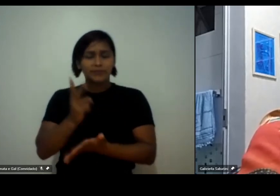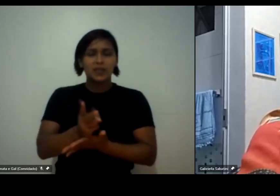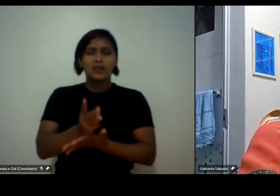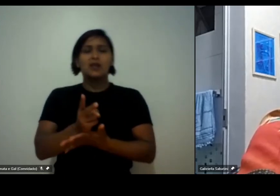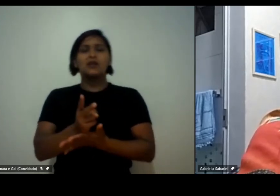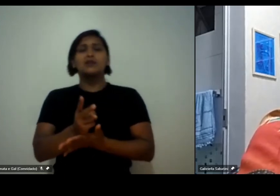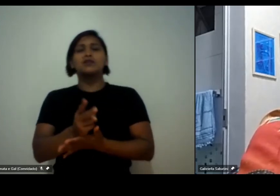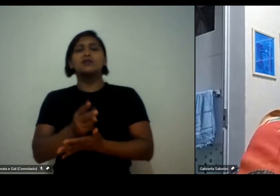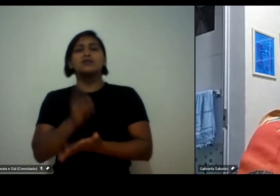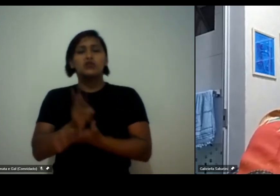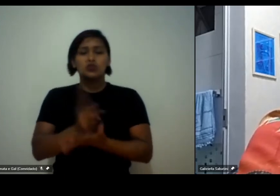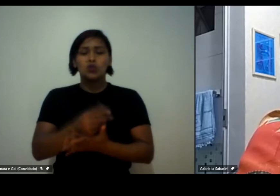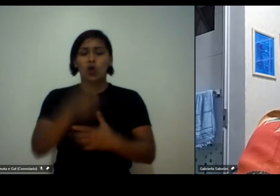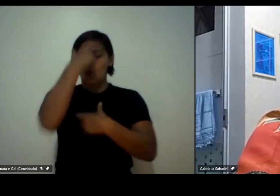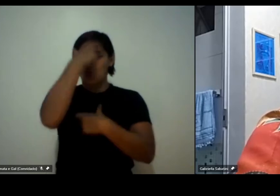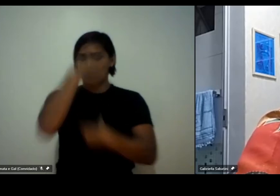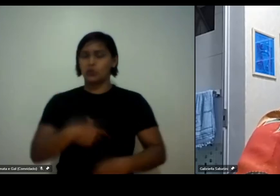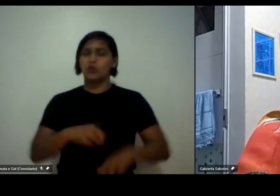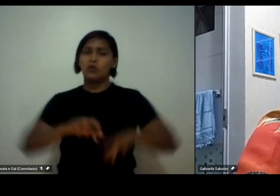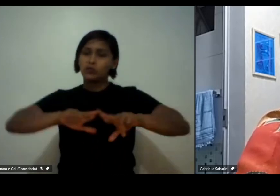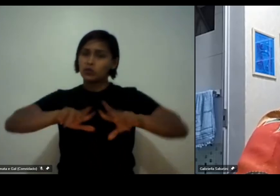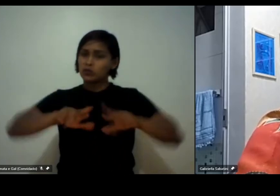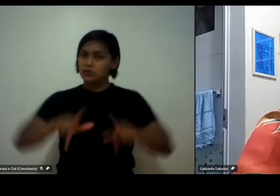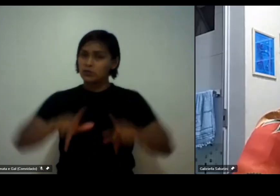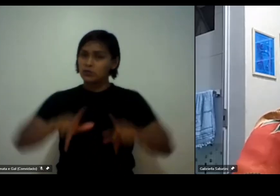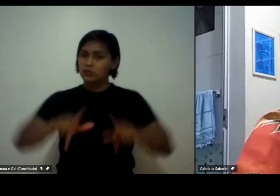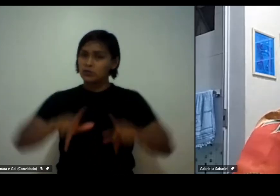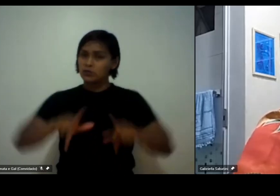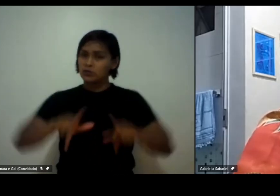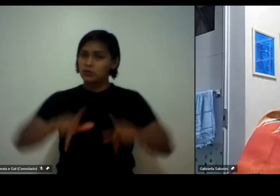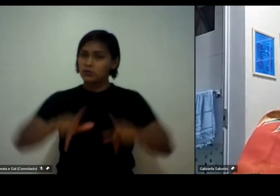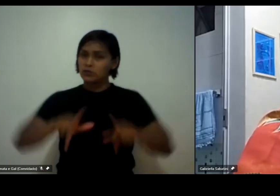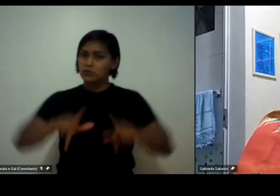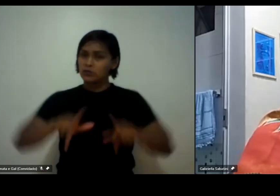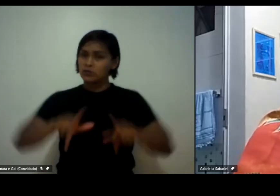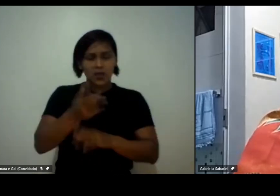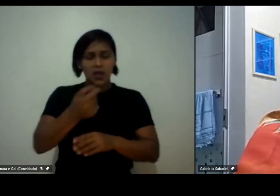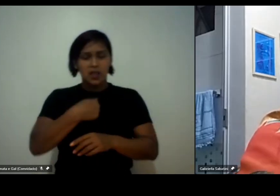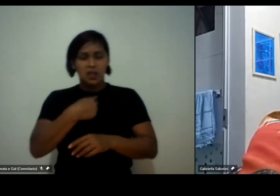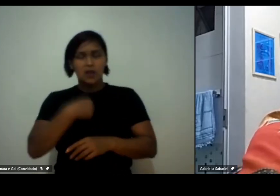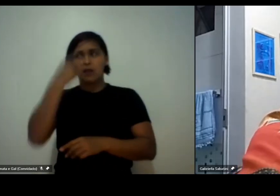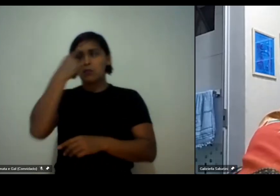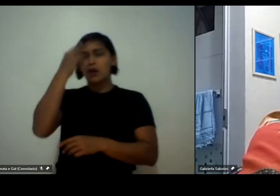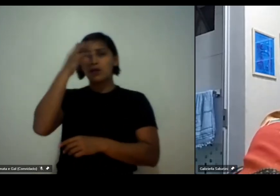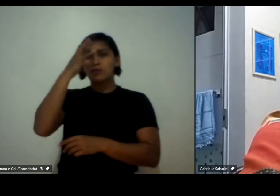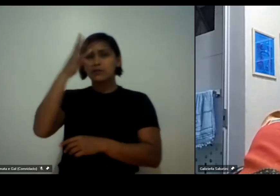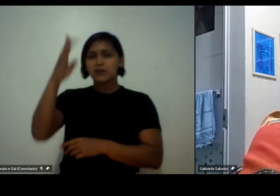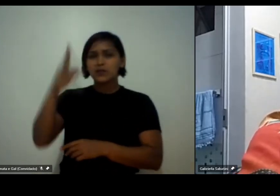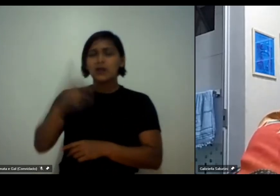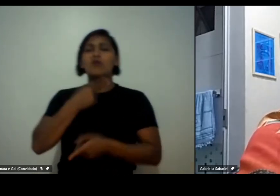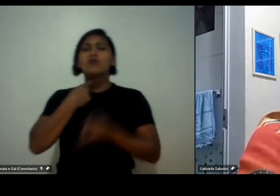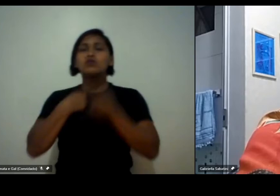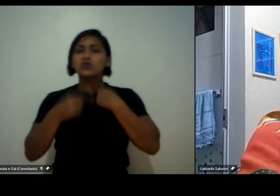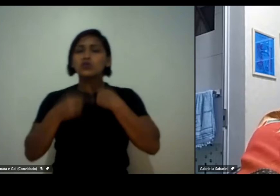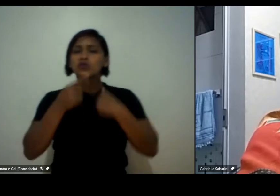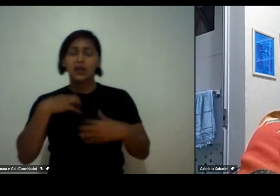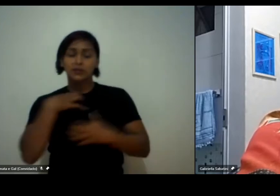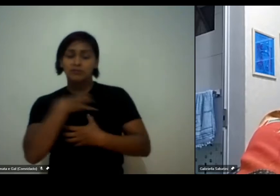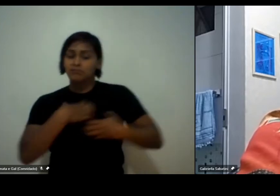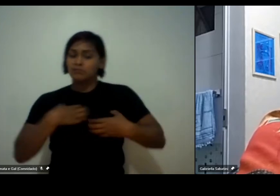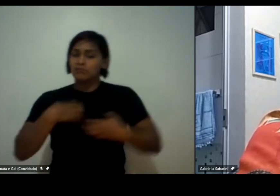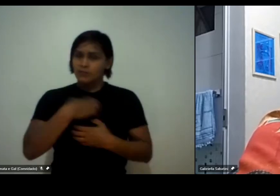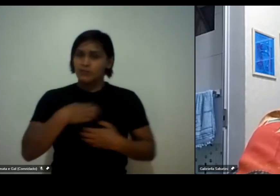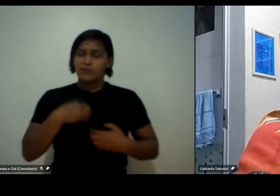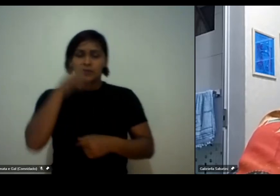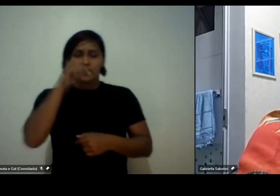através do meu e do seu corpo nu, por meio das minhas e das suas alucinações, desejos e agonias.